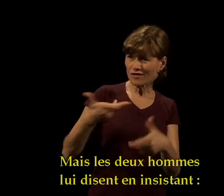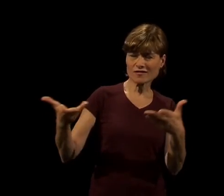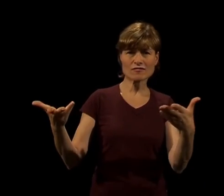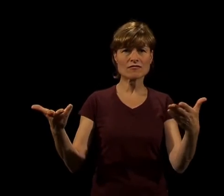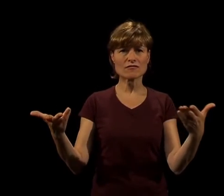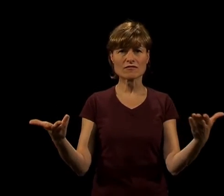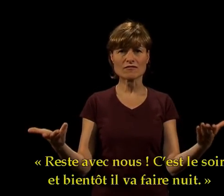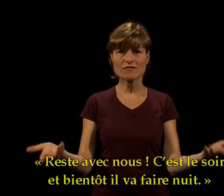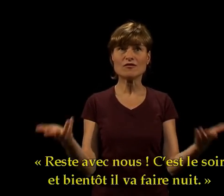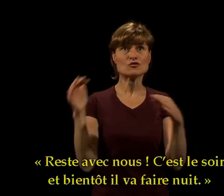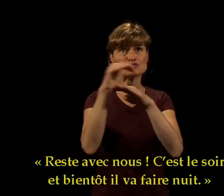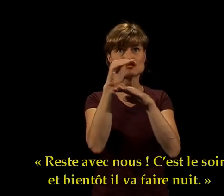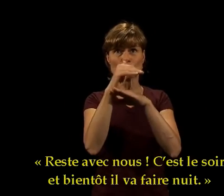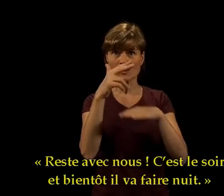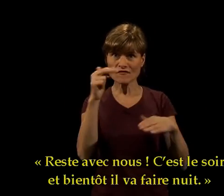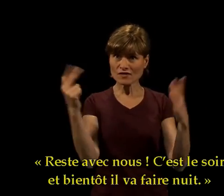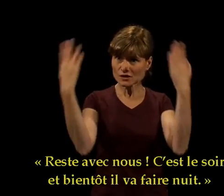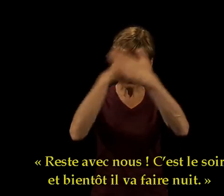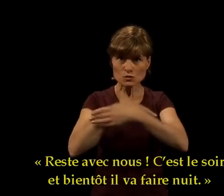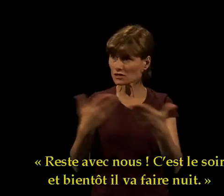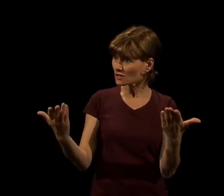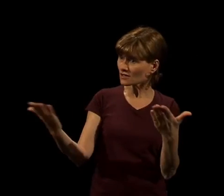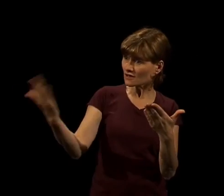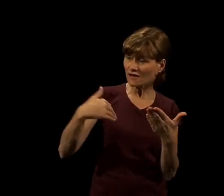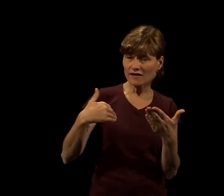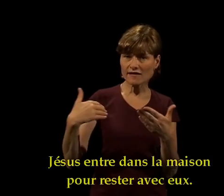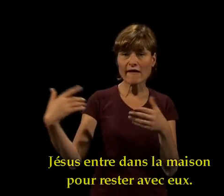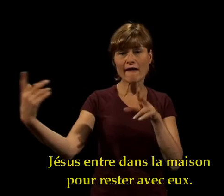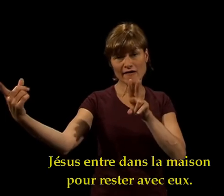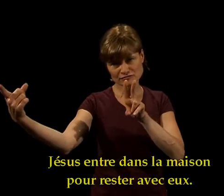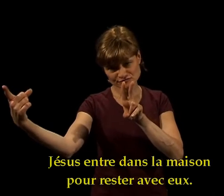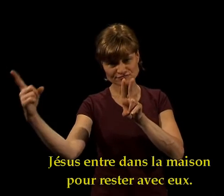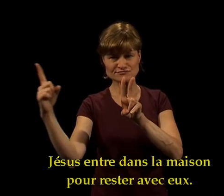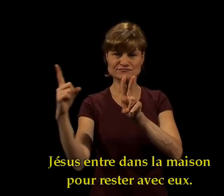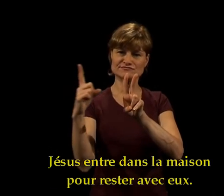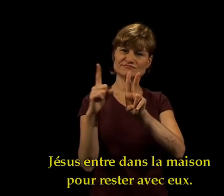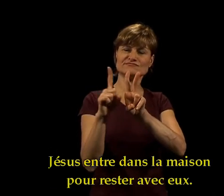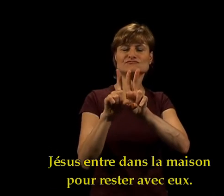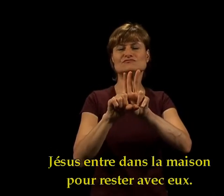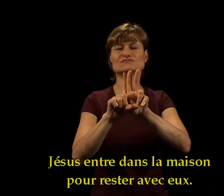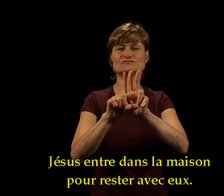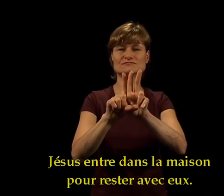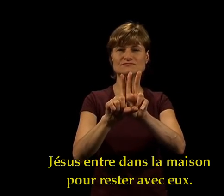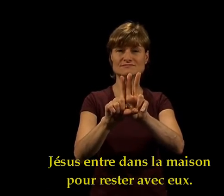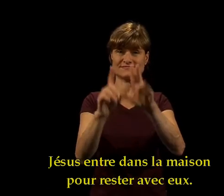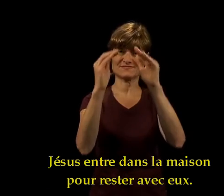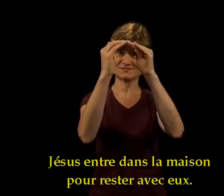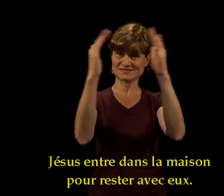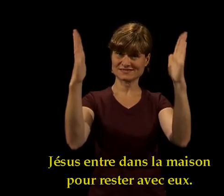insistant « Reste avec nous, c'est le soir, et bientôt il va faire nuit. » Jésus entre dans la maison pour